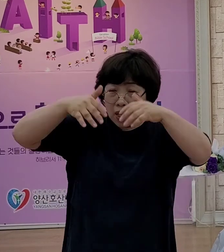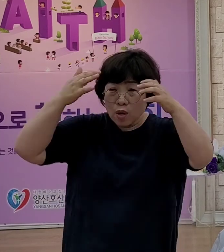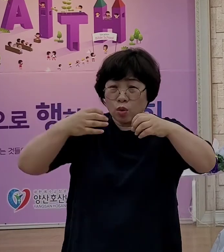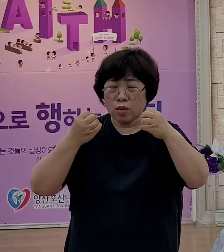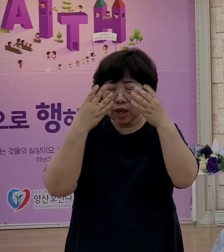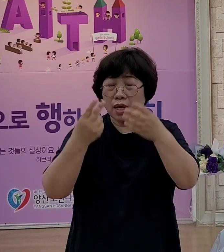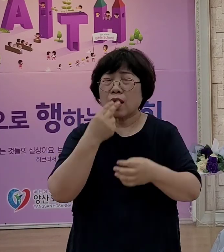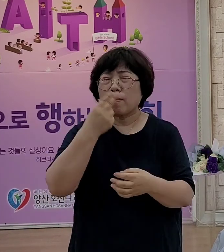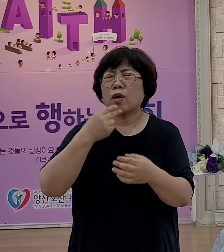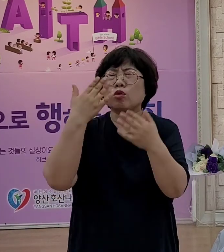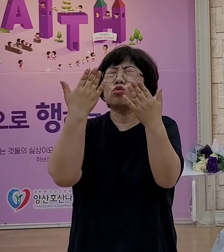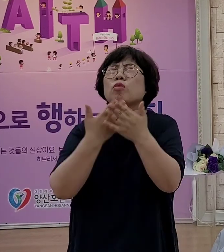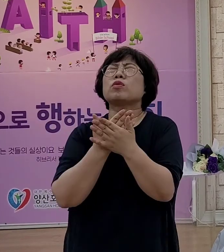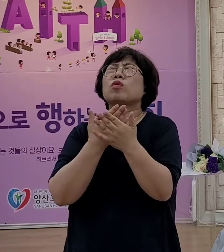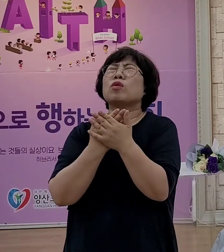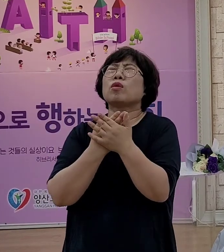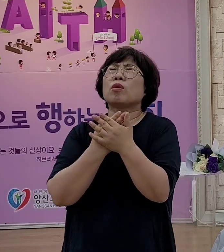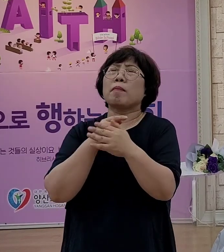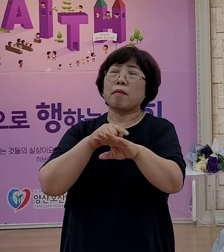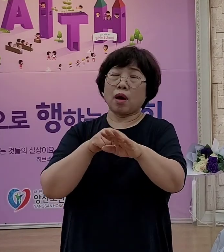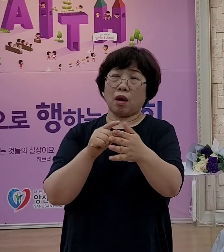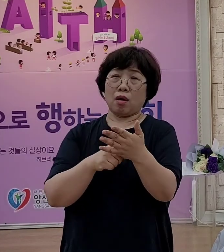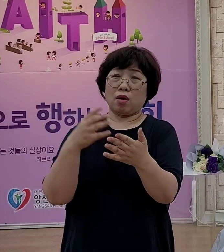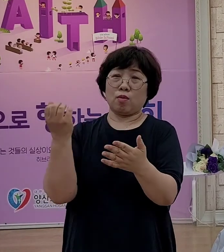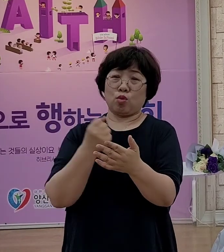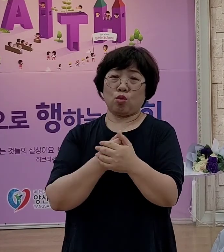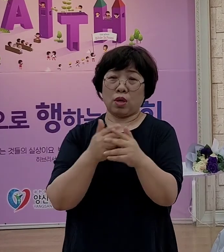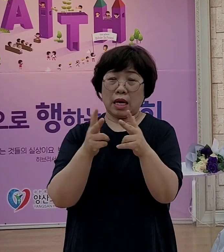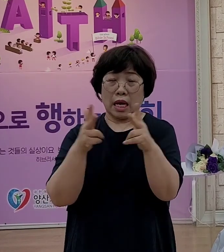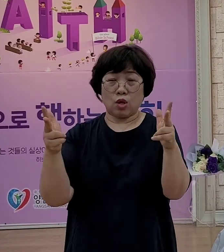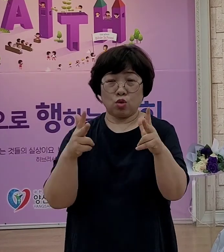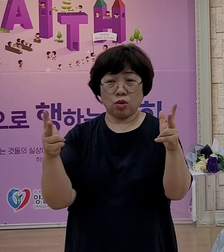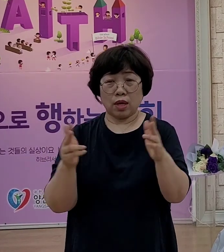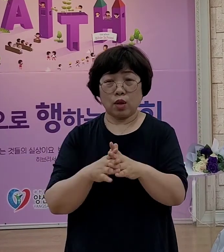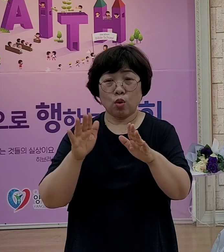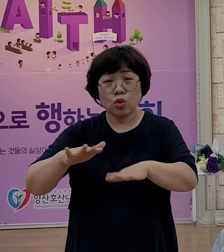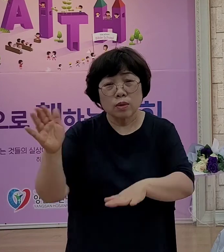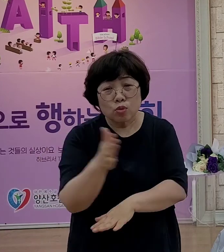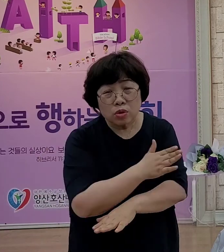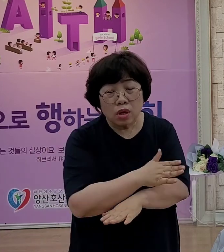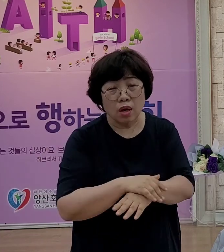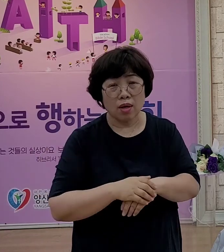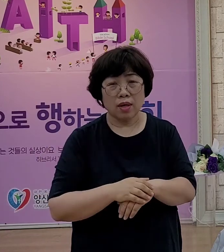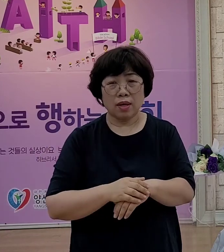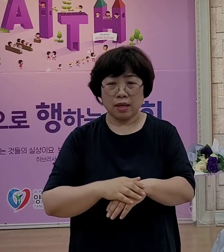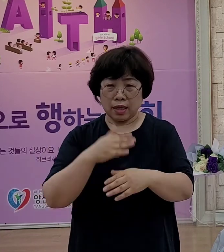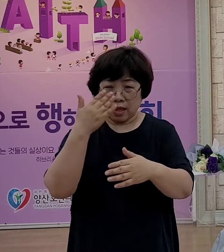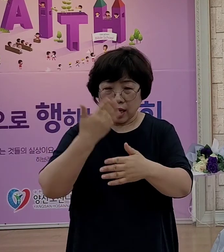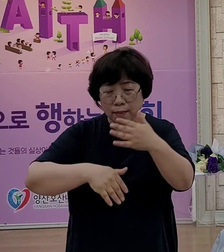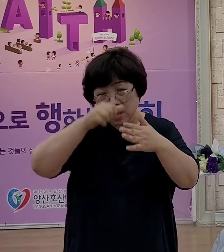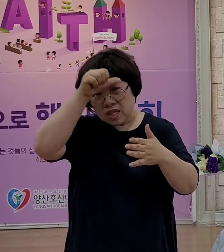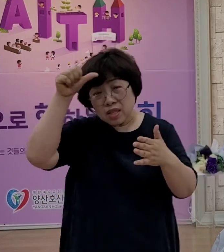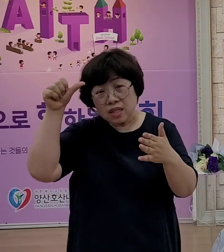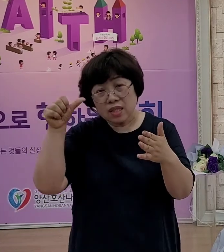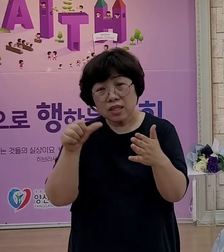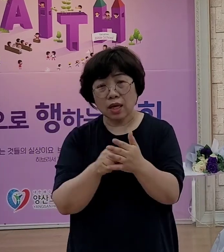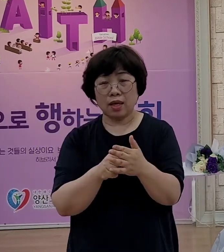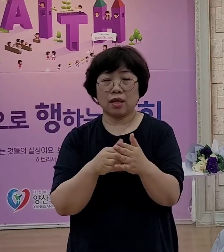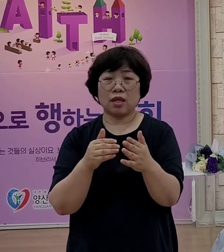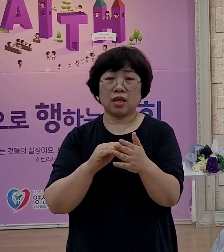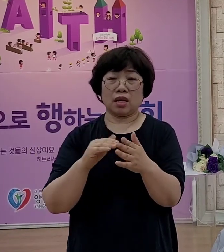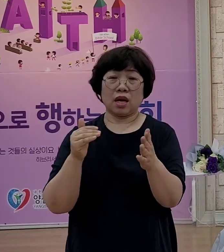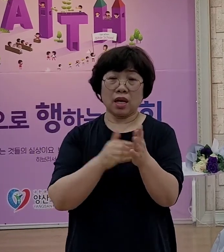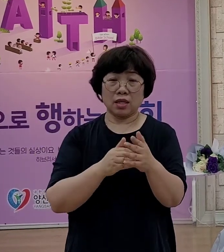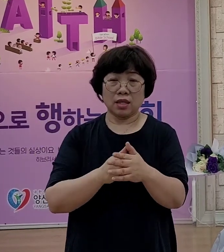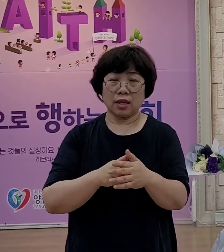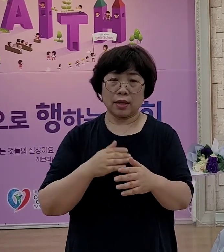새 생명 주옵소서 라는 그런 마음으로 이번 한 주간부터, 오늘부터 이제 남은 생애가 내가